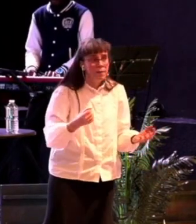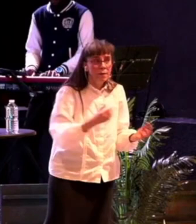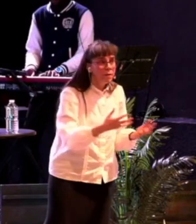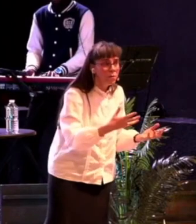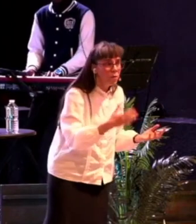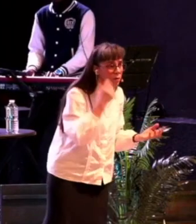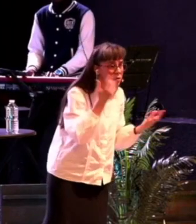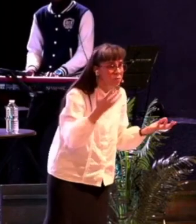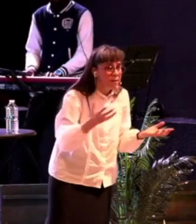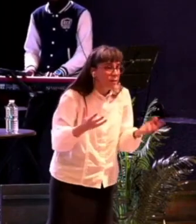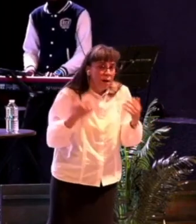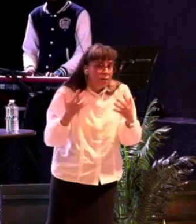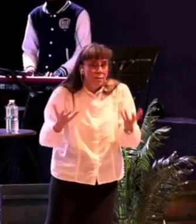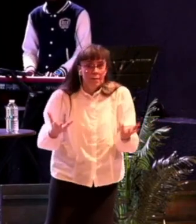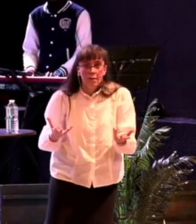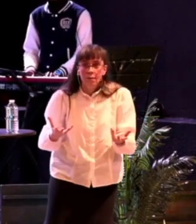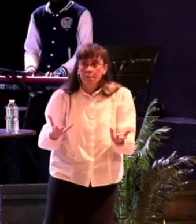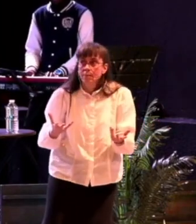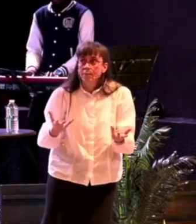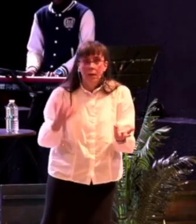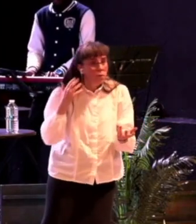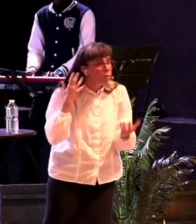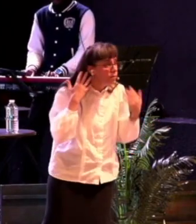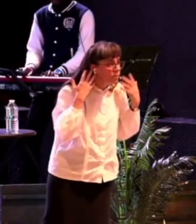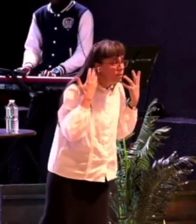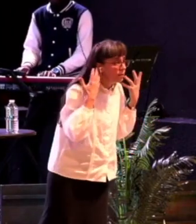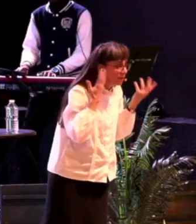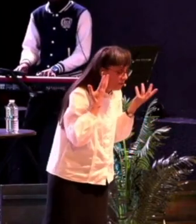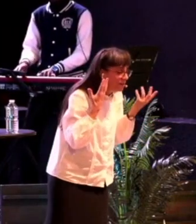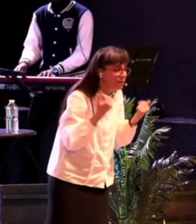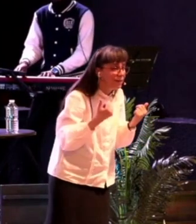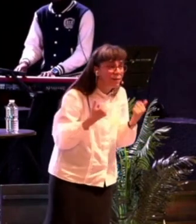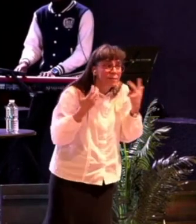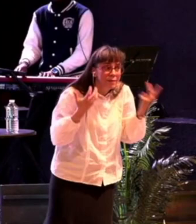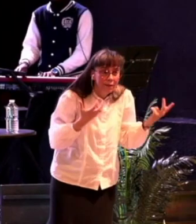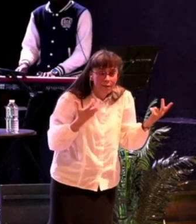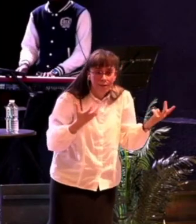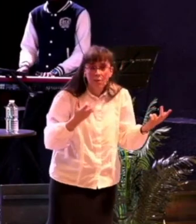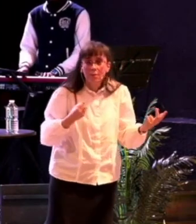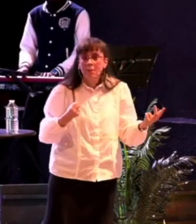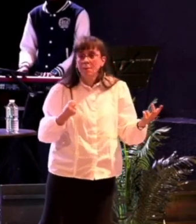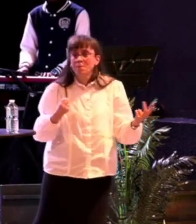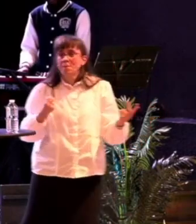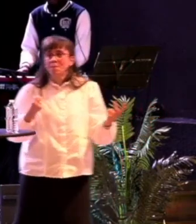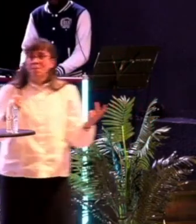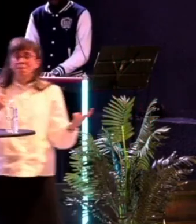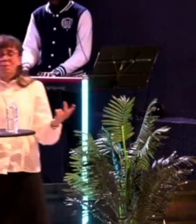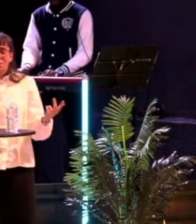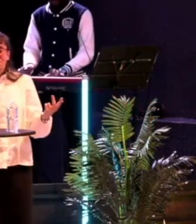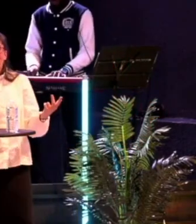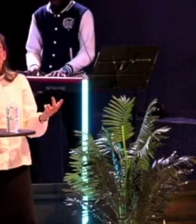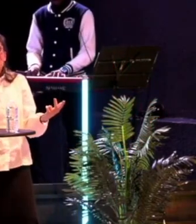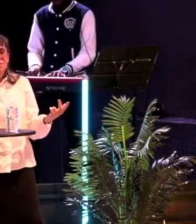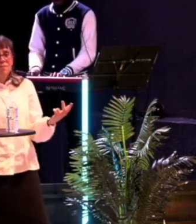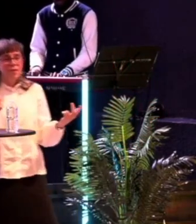comme il dit. Celui qui a créé l'oreille n'entend plus. And the one who has really created the ear. Mais tu as l'impression que